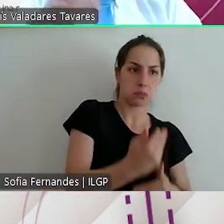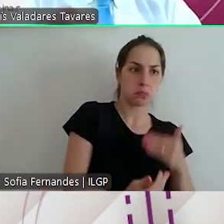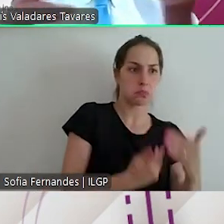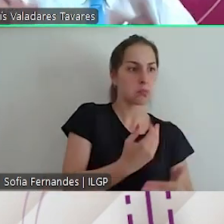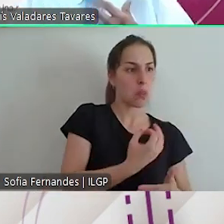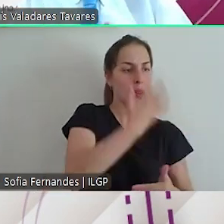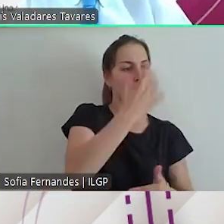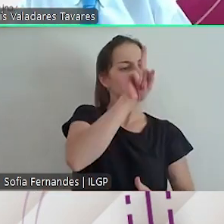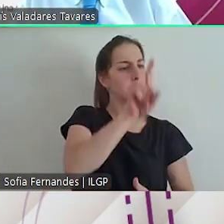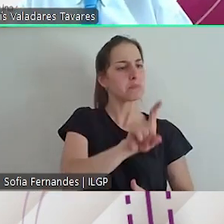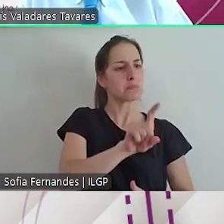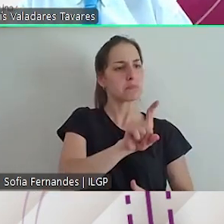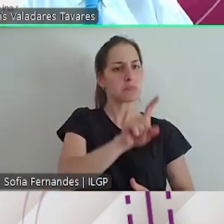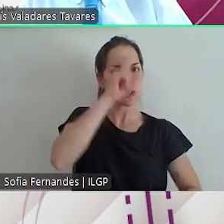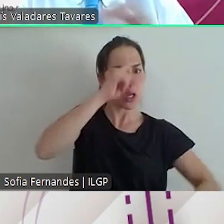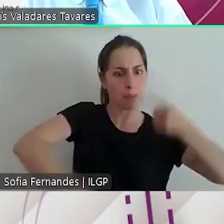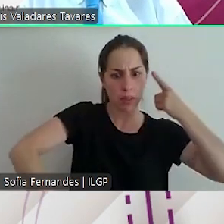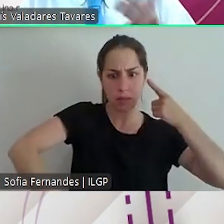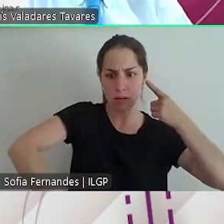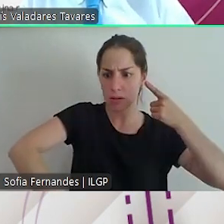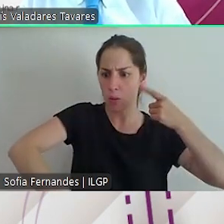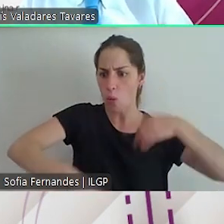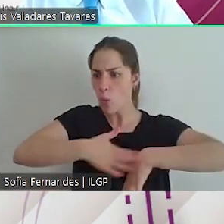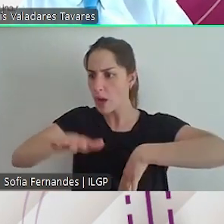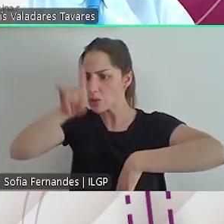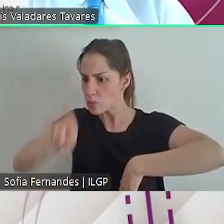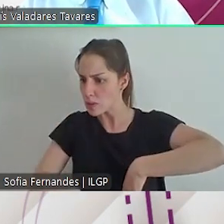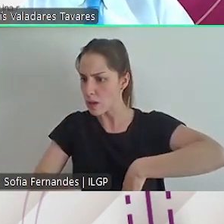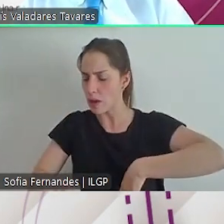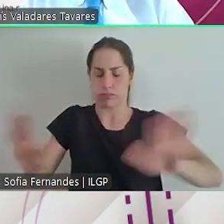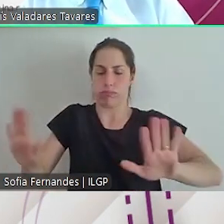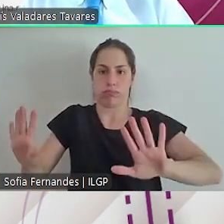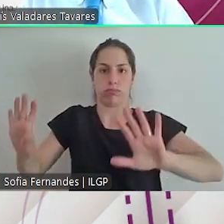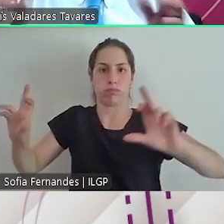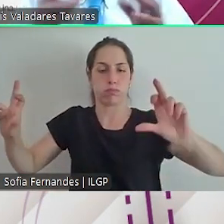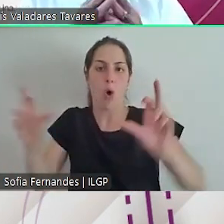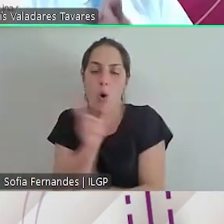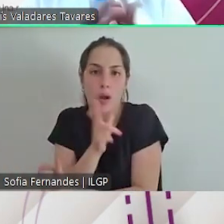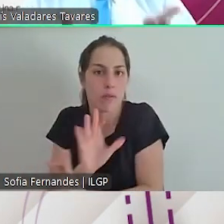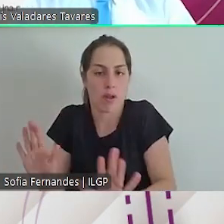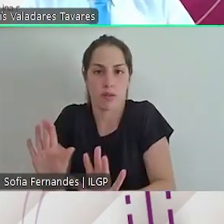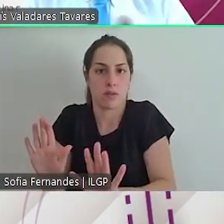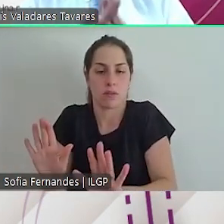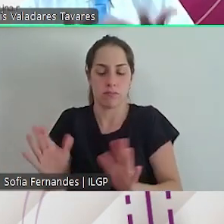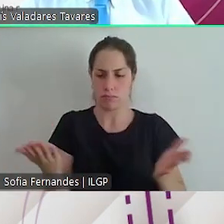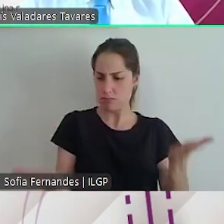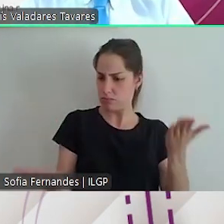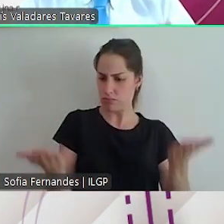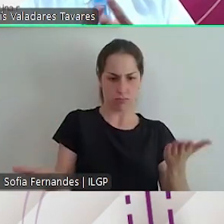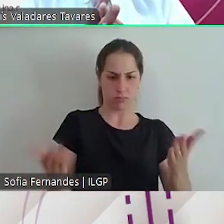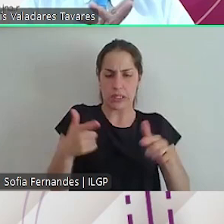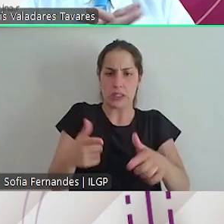depois nas outras horas do dia eu estou noutro palco em que está tudo a correr pessimamente. Isso não é bom, não é